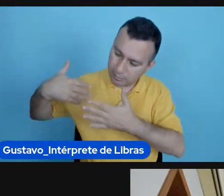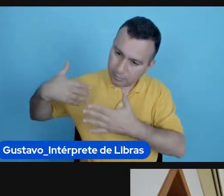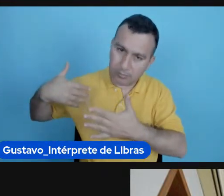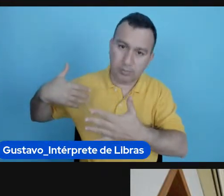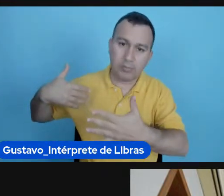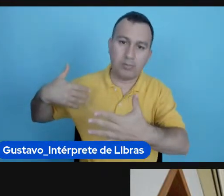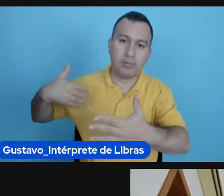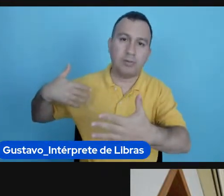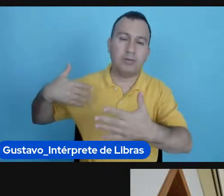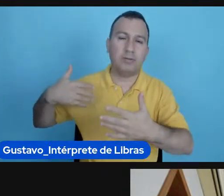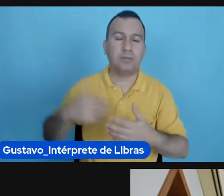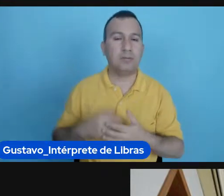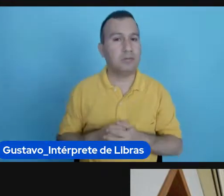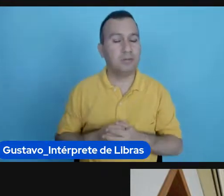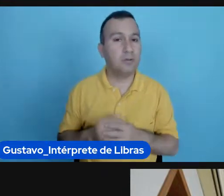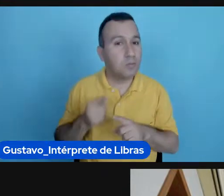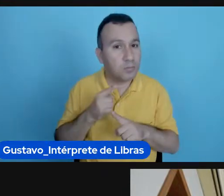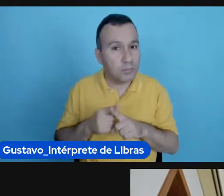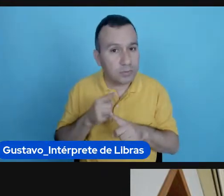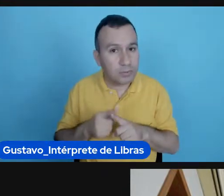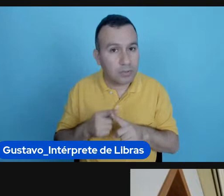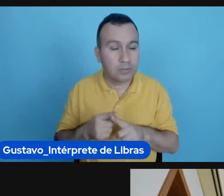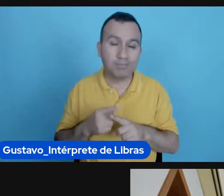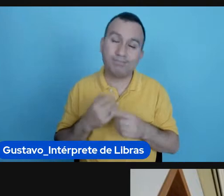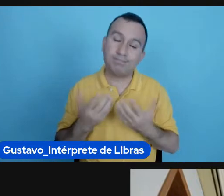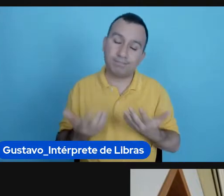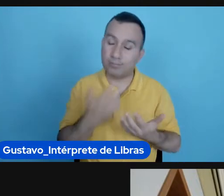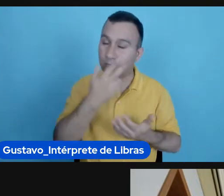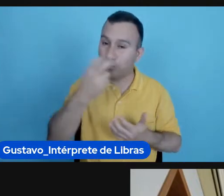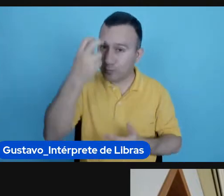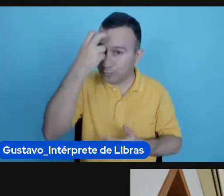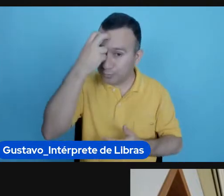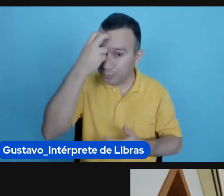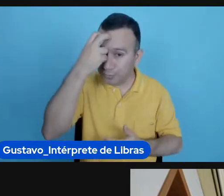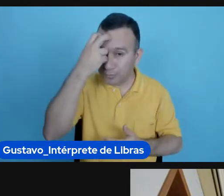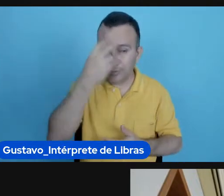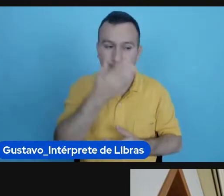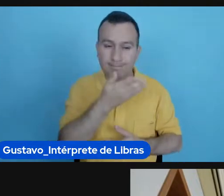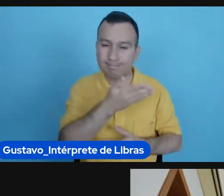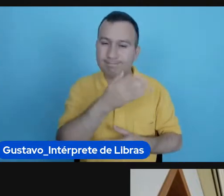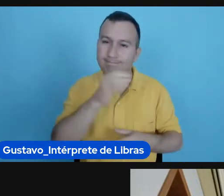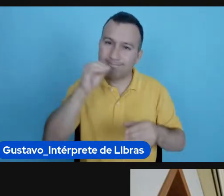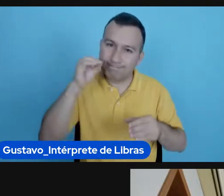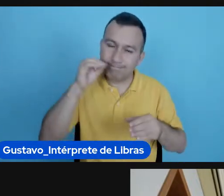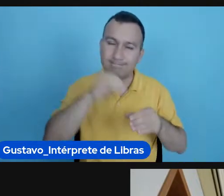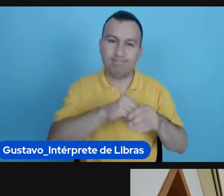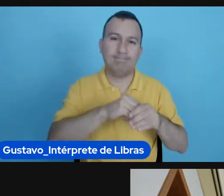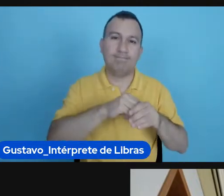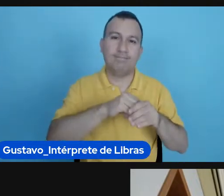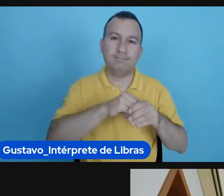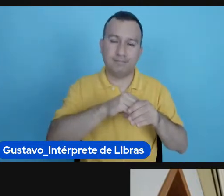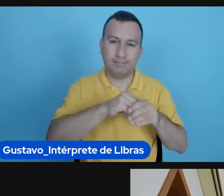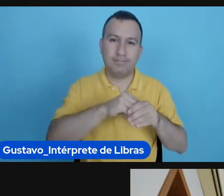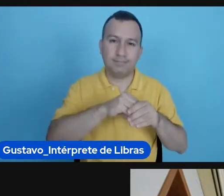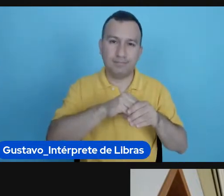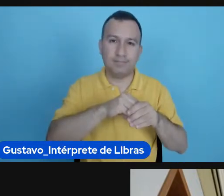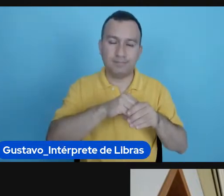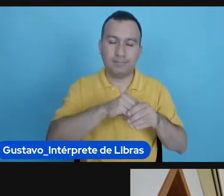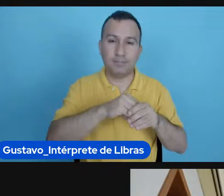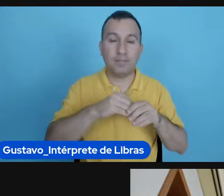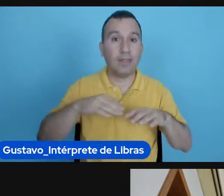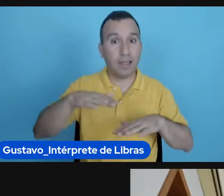na cultura, né? E, enfim, as leis vêm para incluir, e